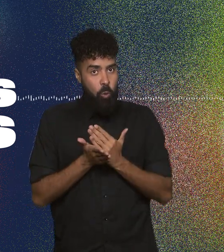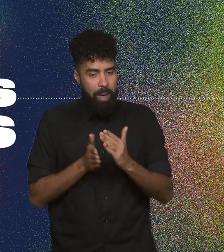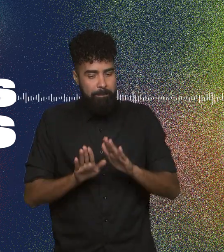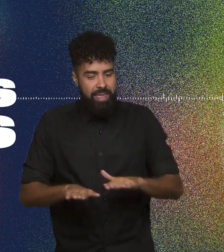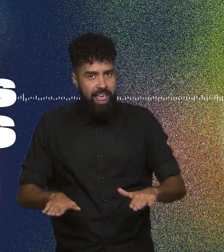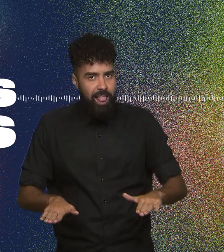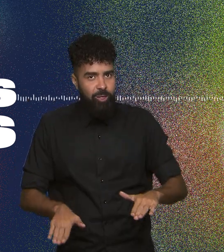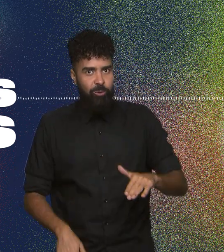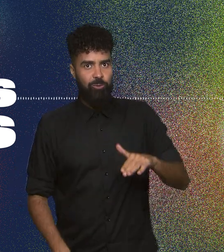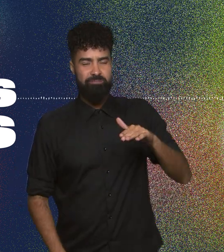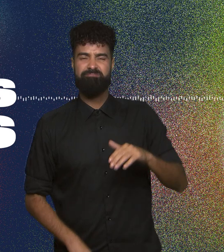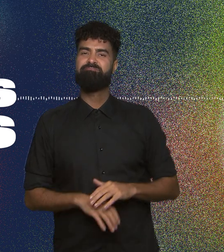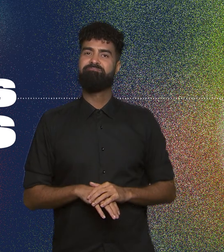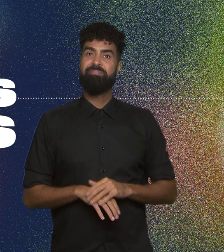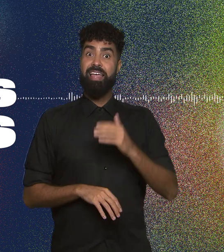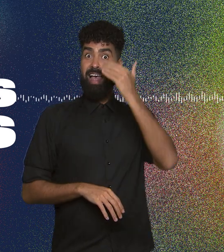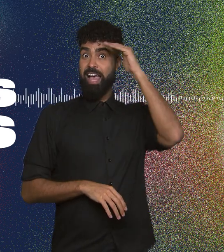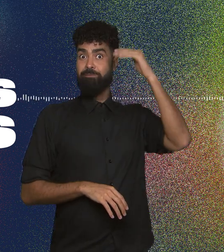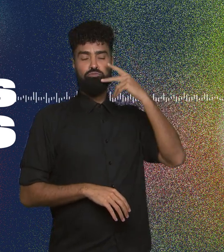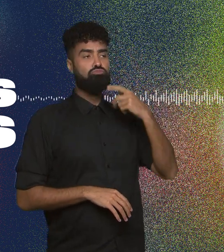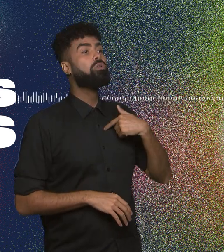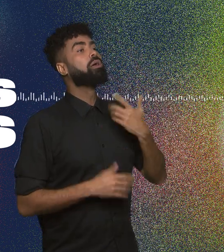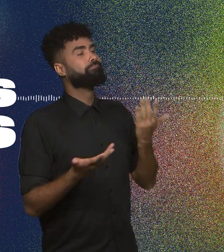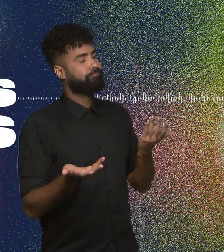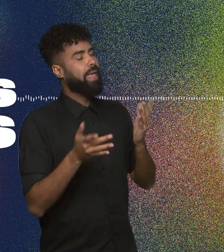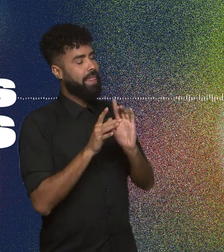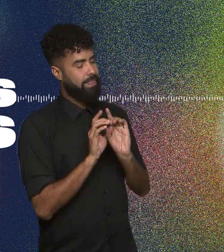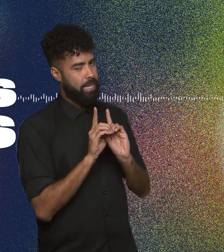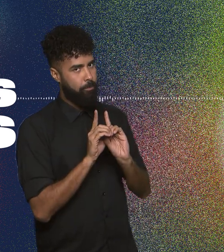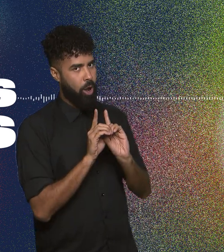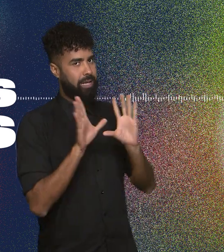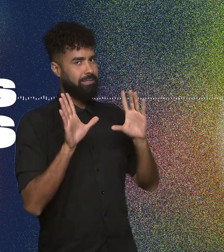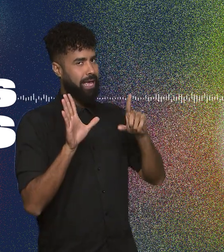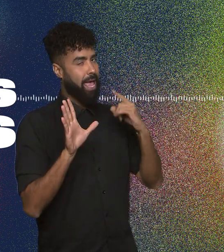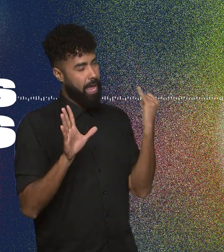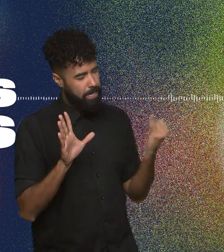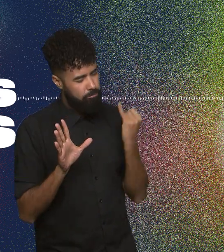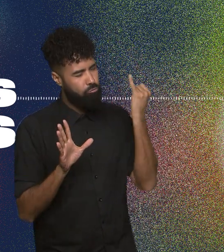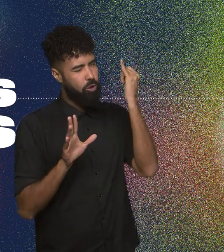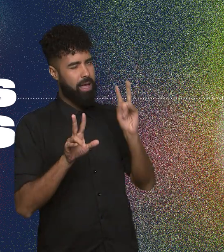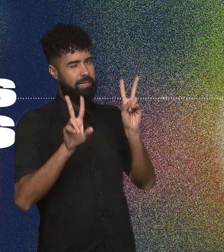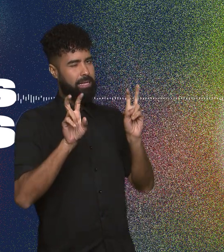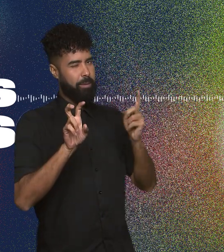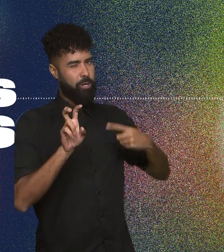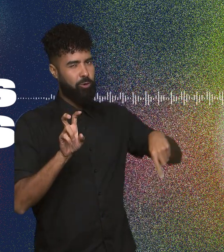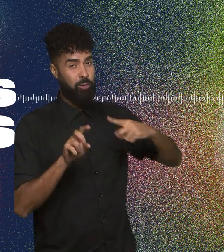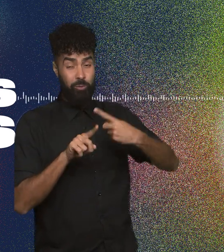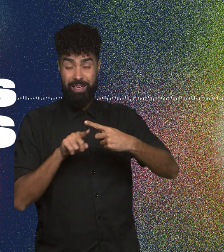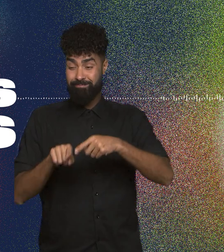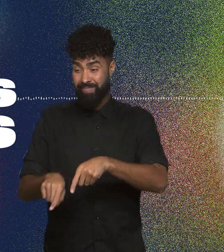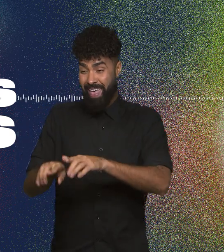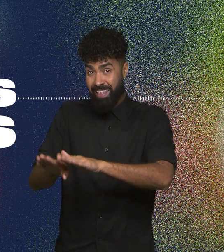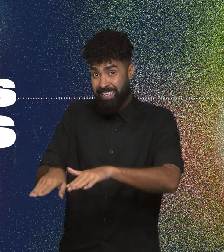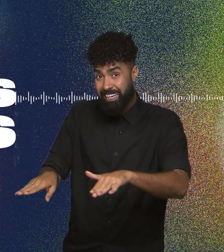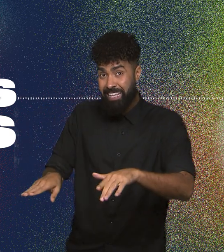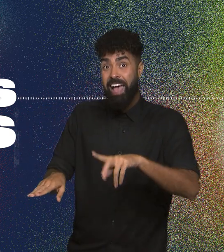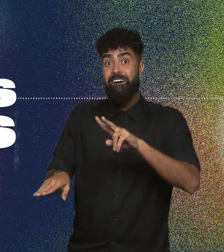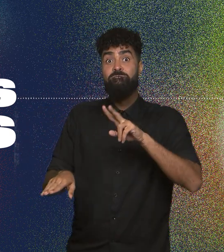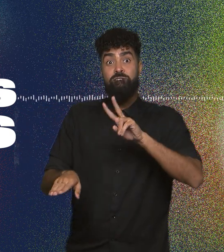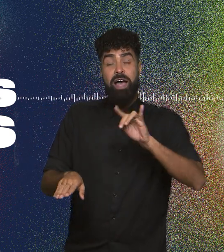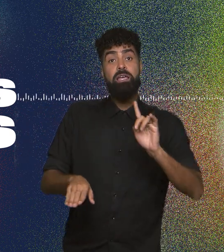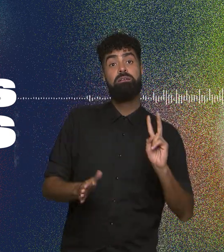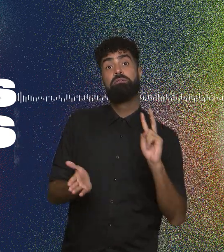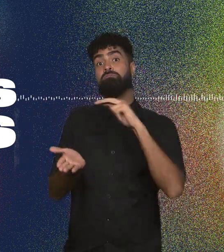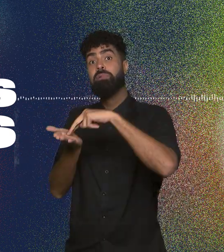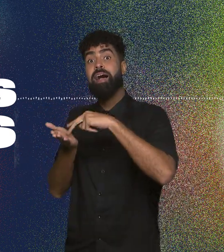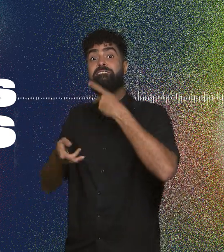que é muito caro para nós, né? Primeiro, quando a gente pensa, por exemplo, que são crianças e que vão falar num conselho de classe.